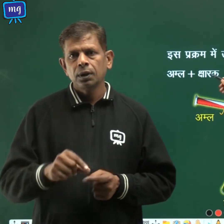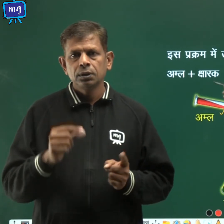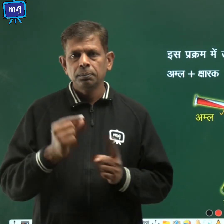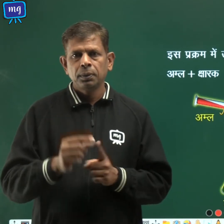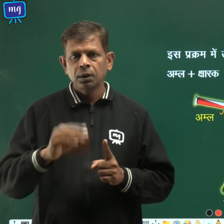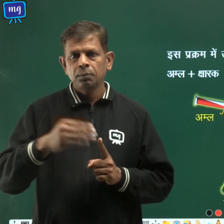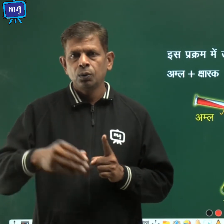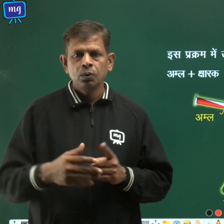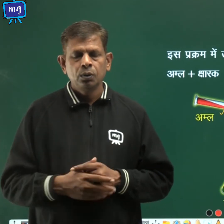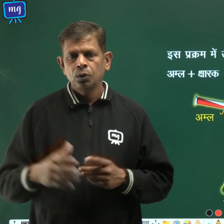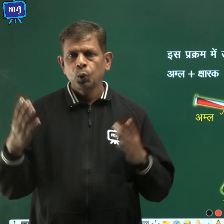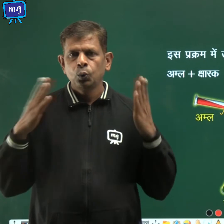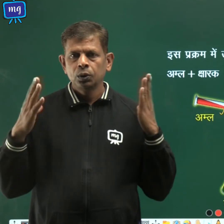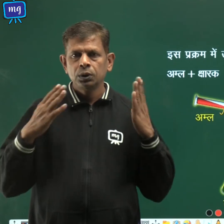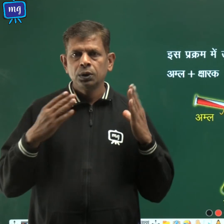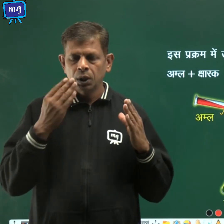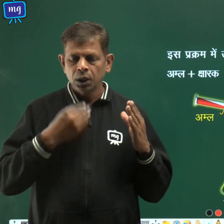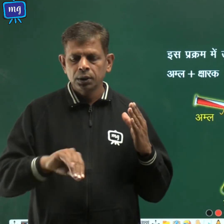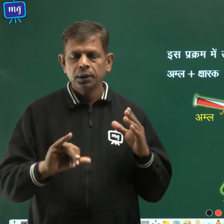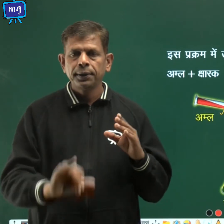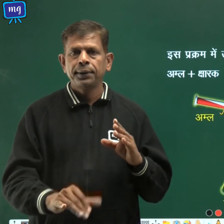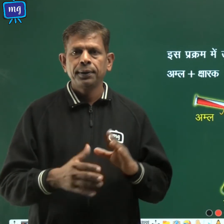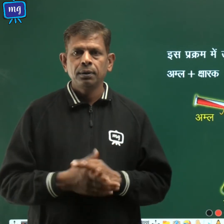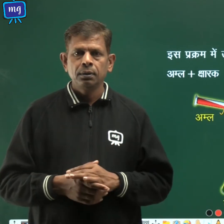को उदासीनीकरण कहते हैं